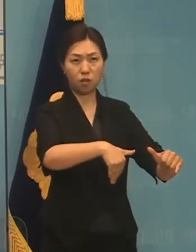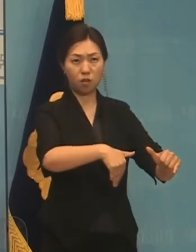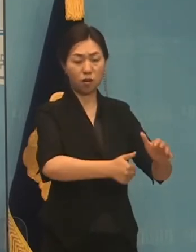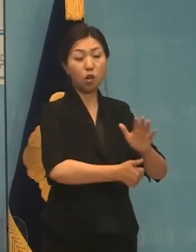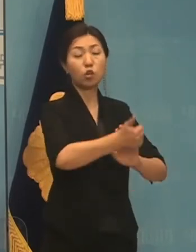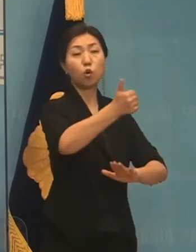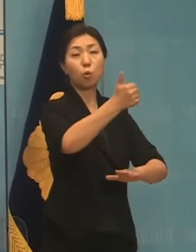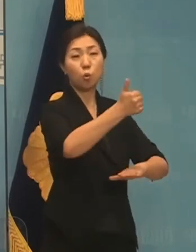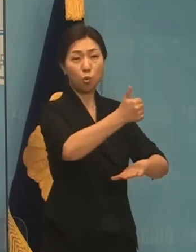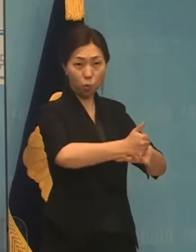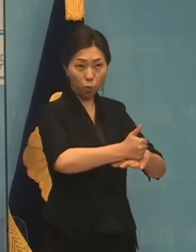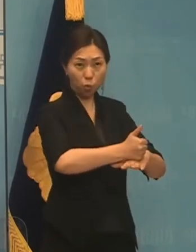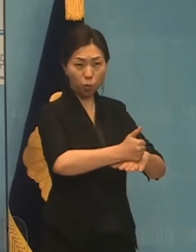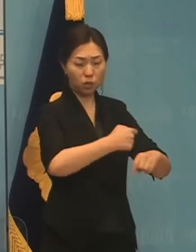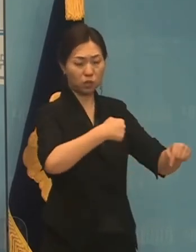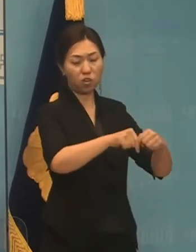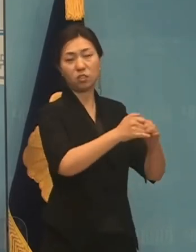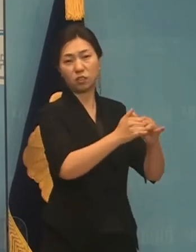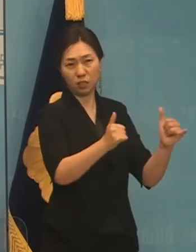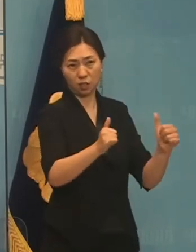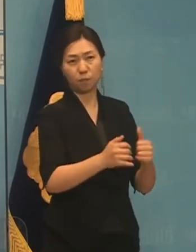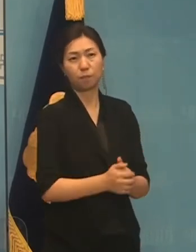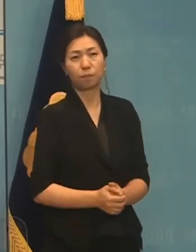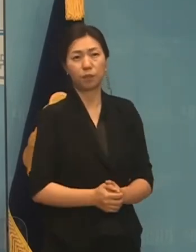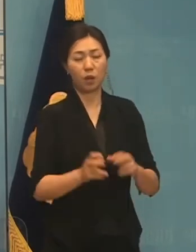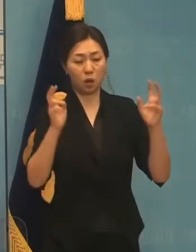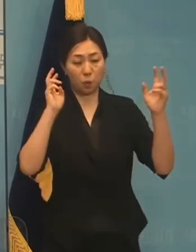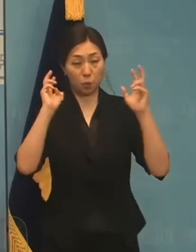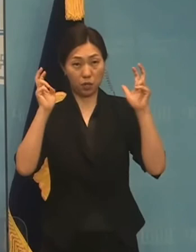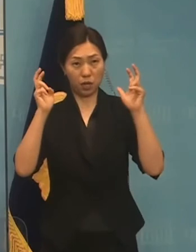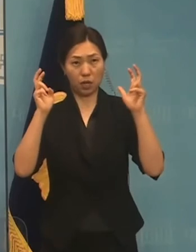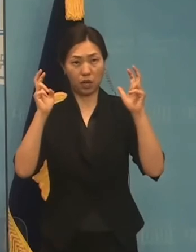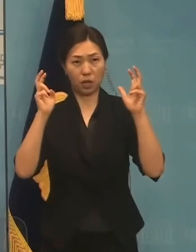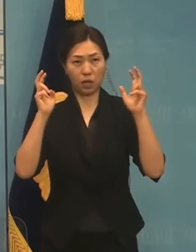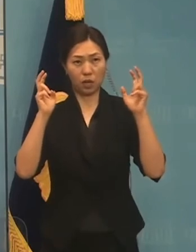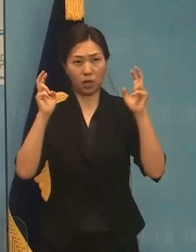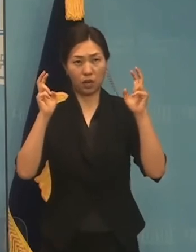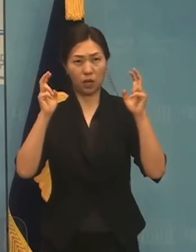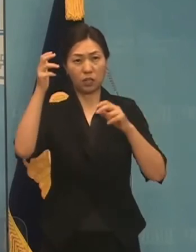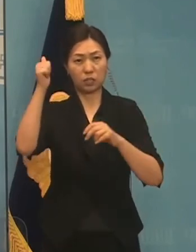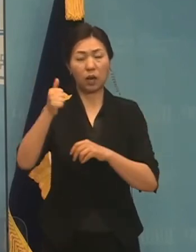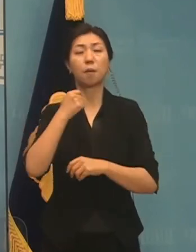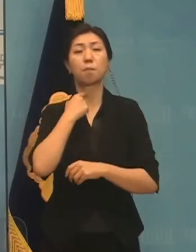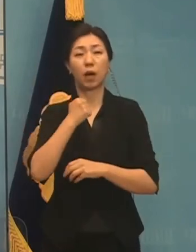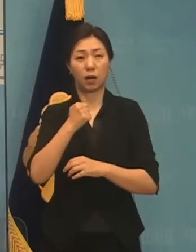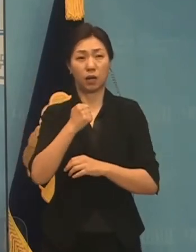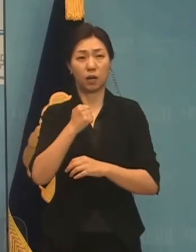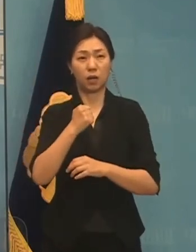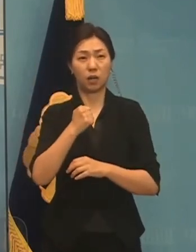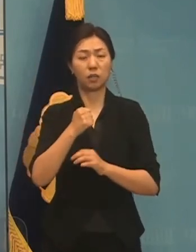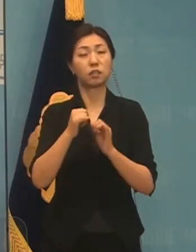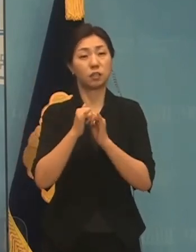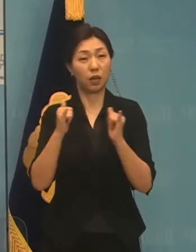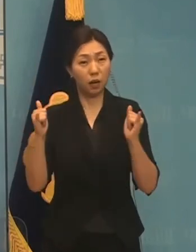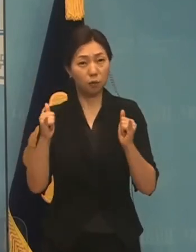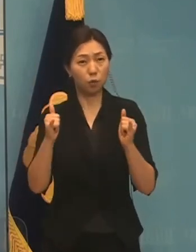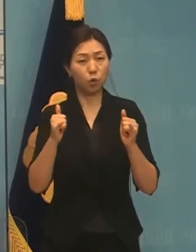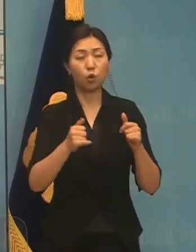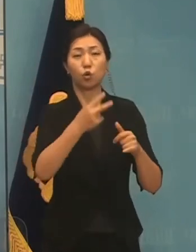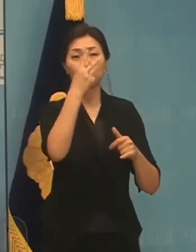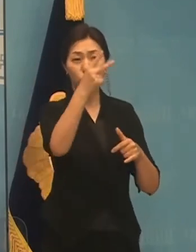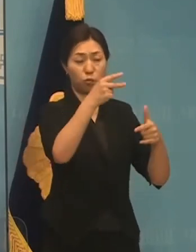성공한 정치인, 그리고 기업인 출신으로 2번의 인천광역시장과